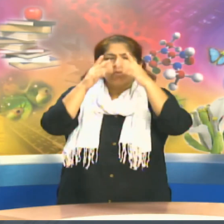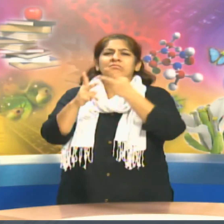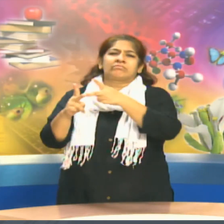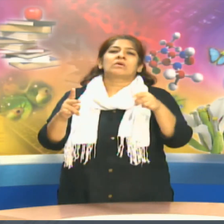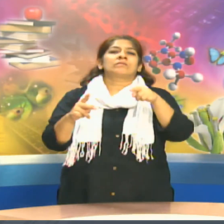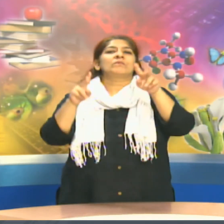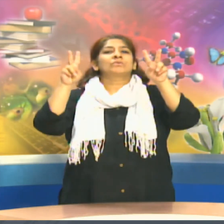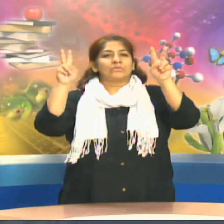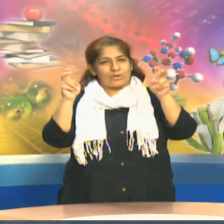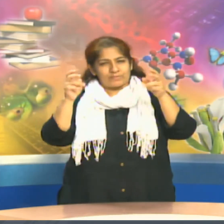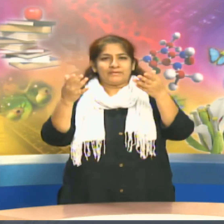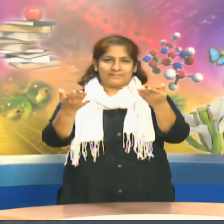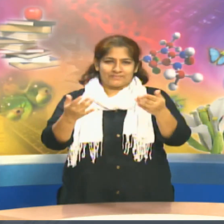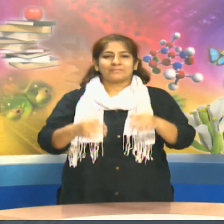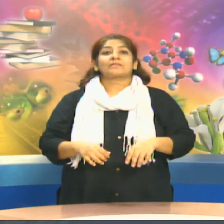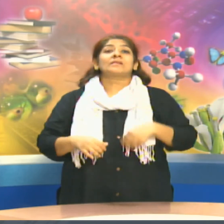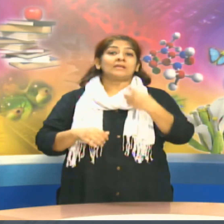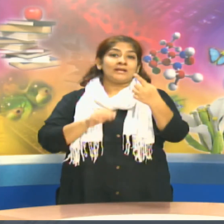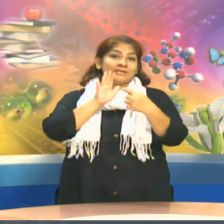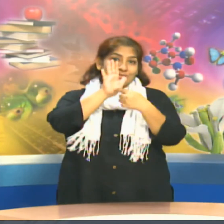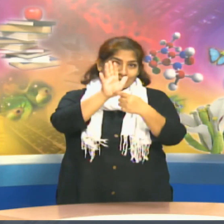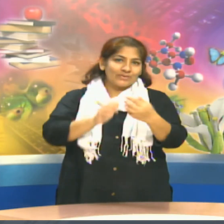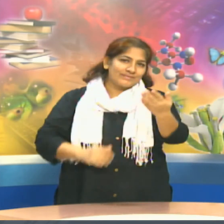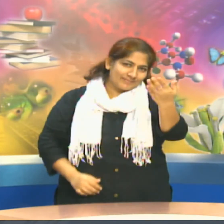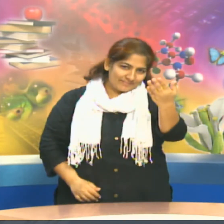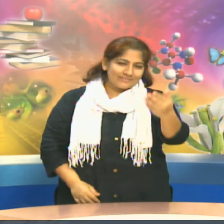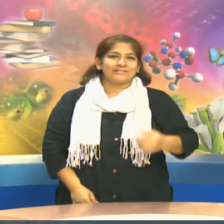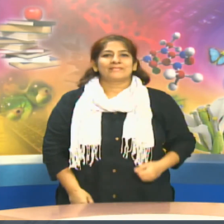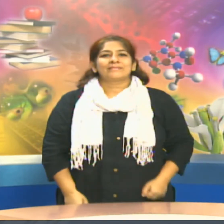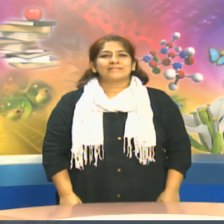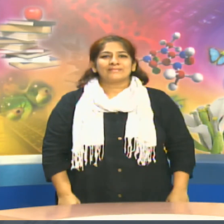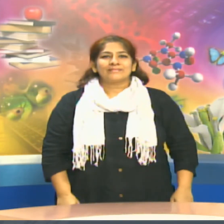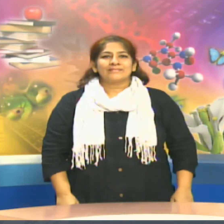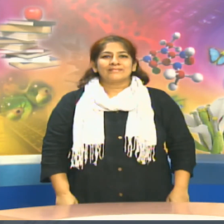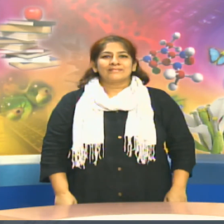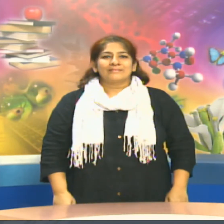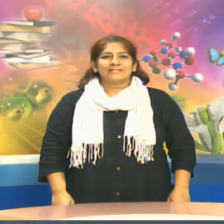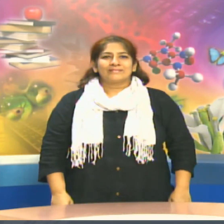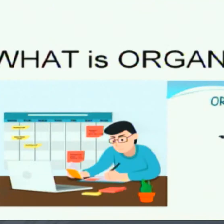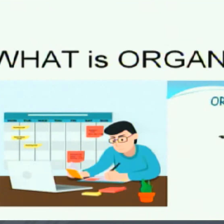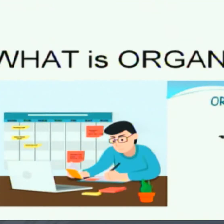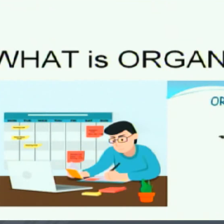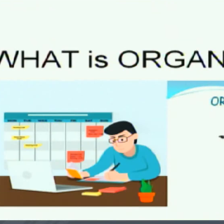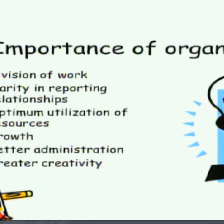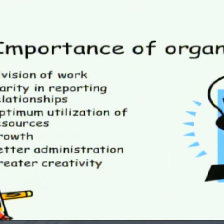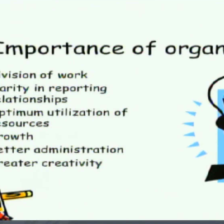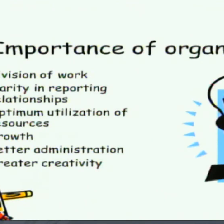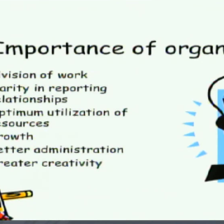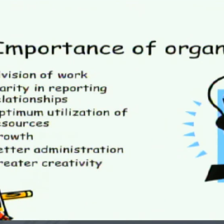medal, or when we focus on something, then we achieve our goal also. Now, let us have a look at this image.